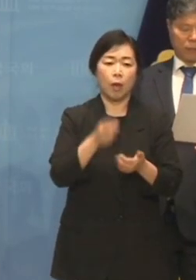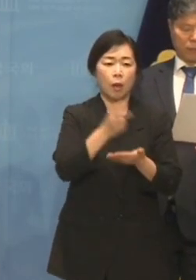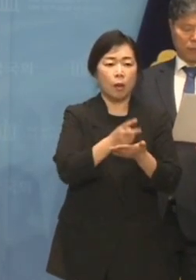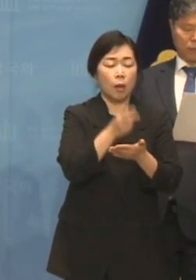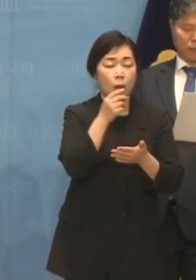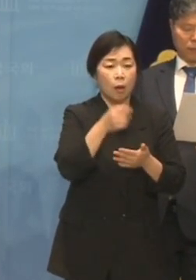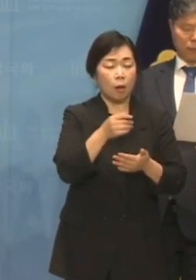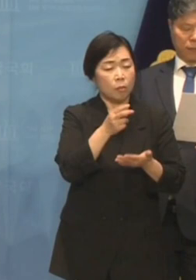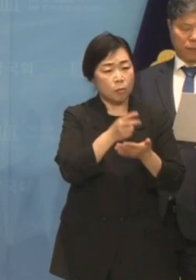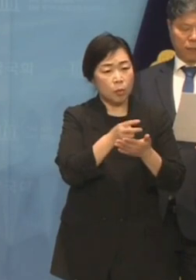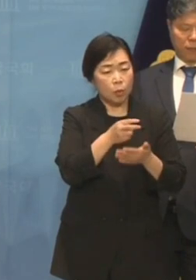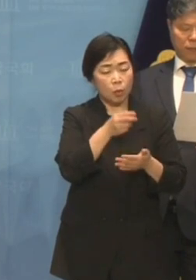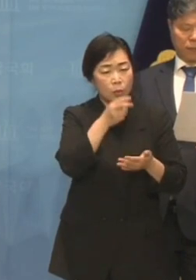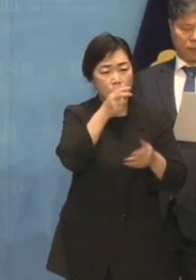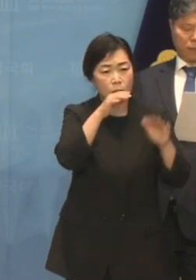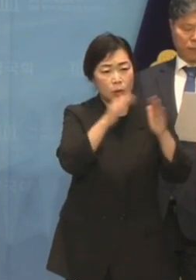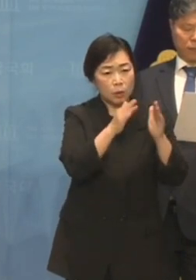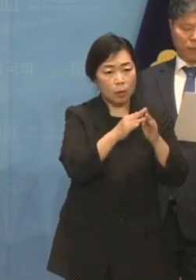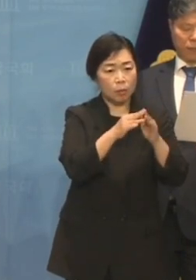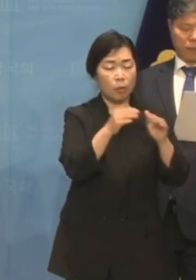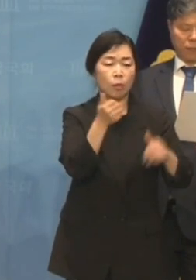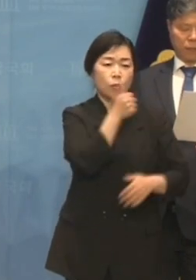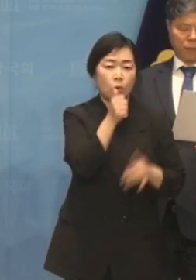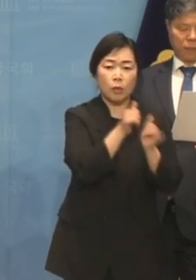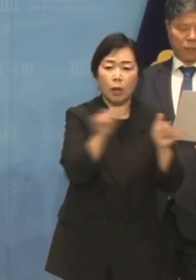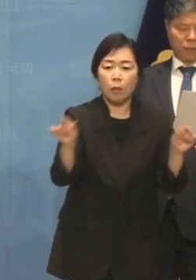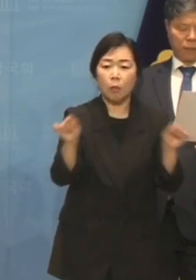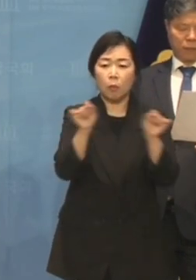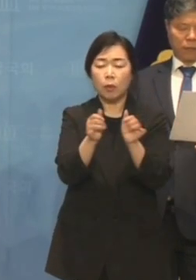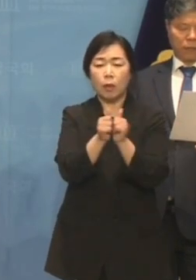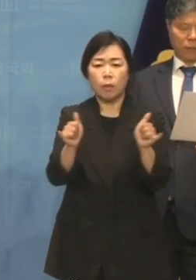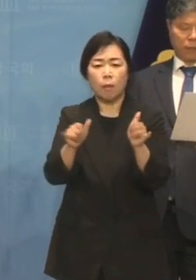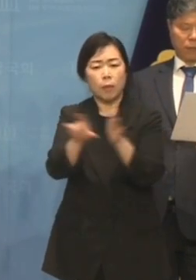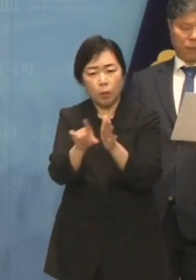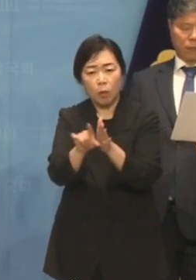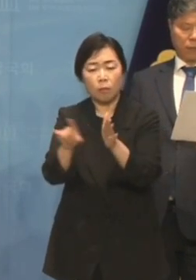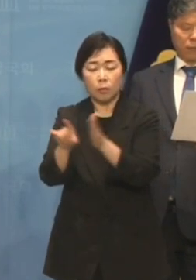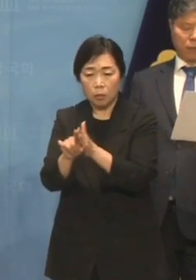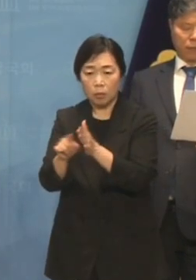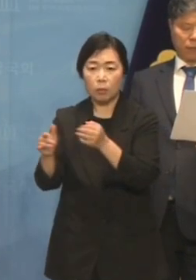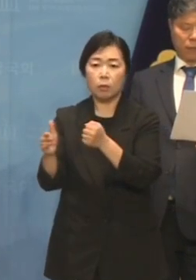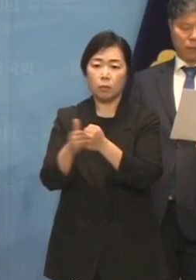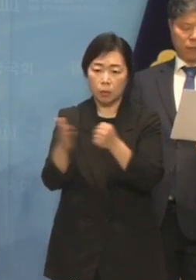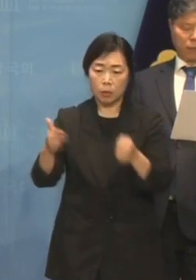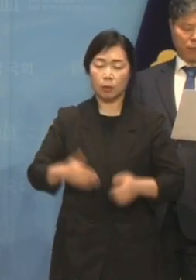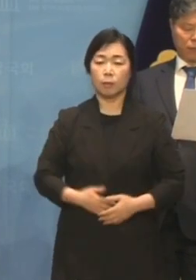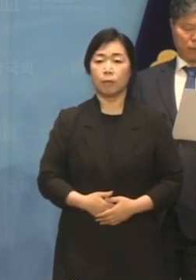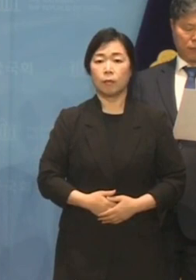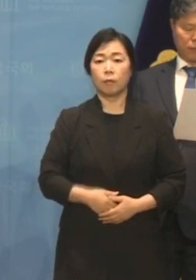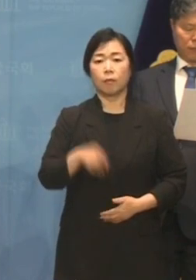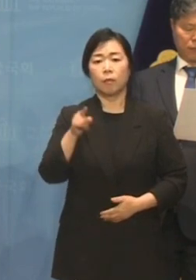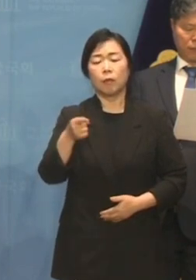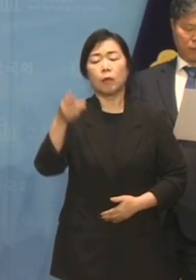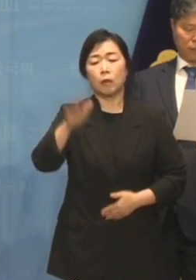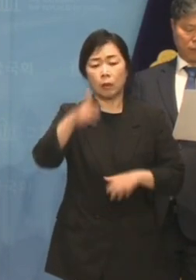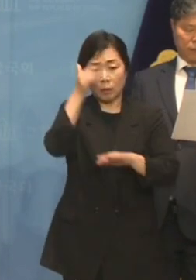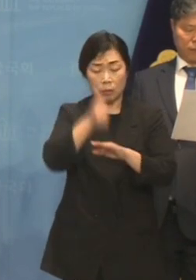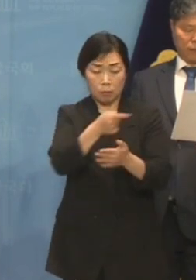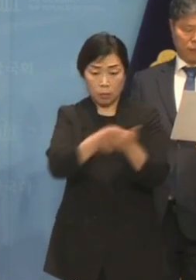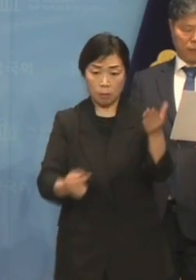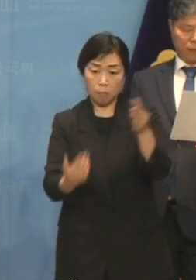높고 정부 정책으로 지원하는 전세대출 심사는 청년들의 보호망이 되어주지 못하고